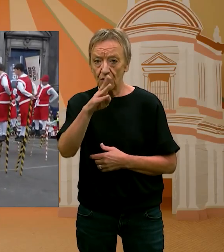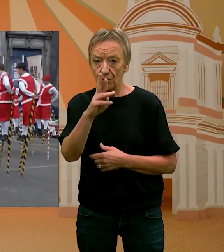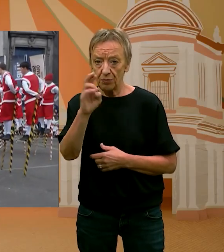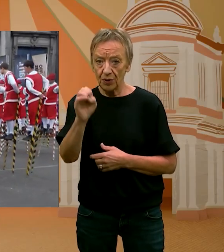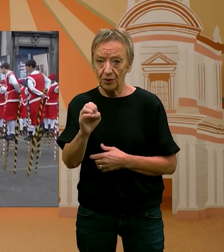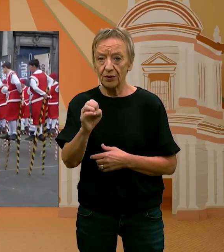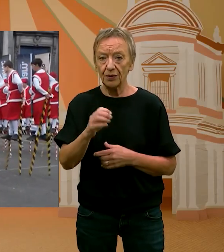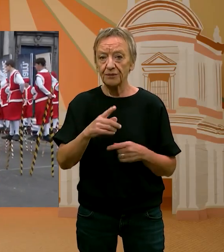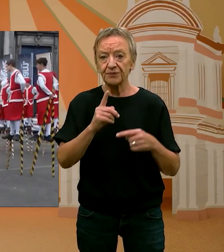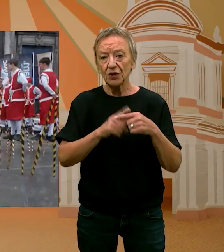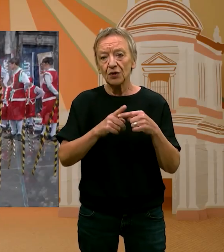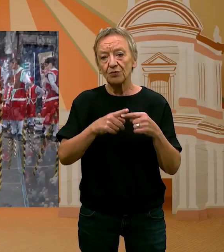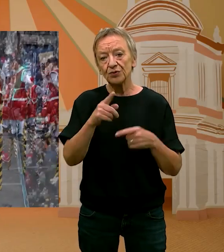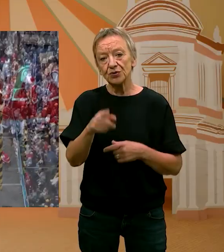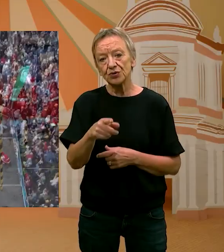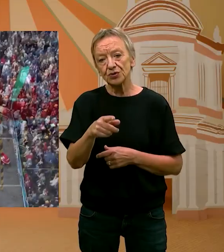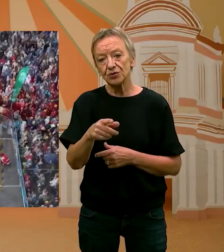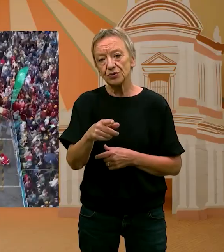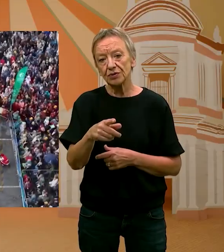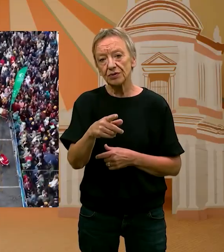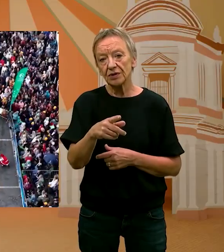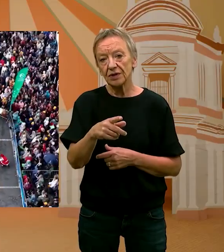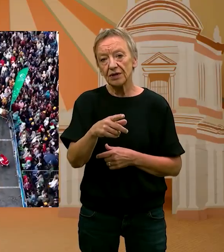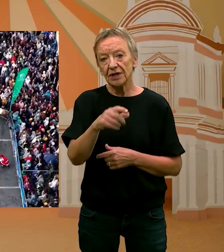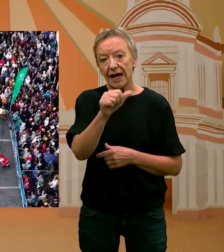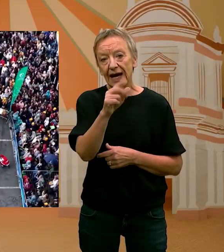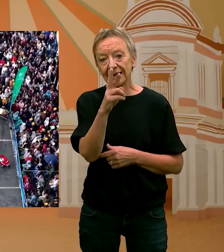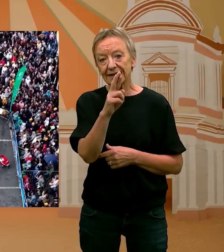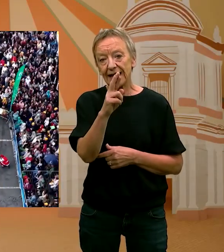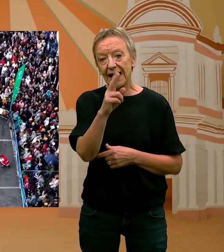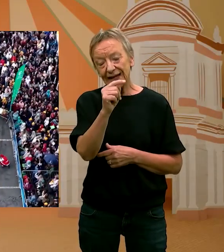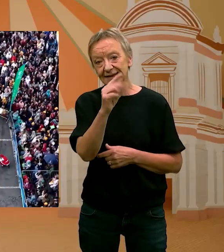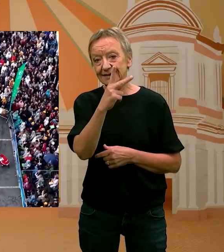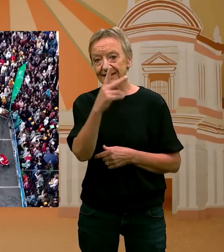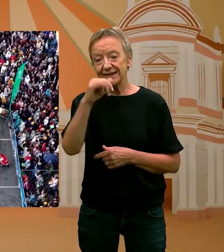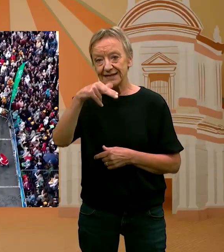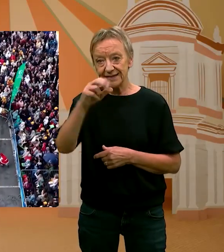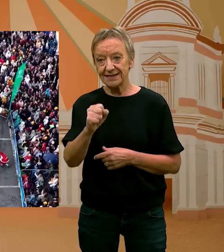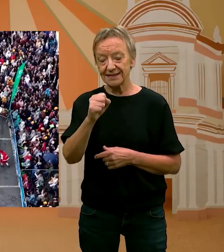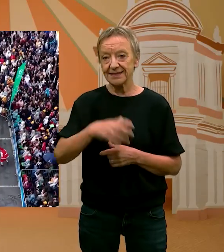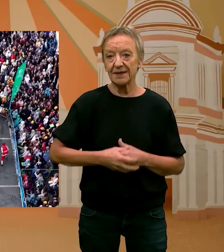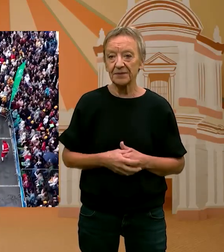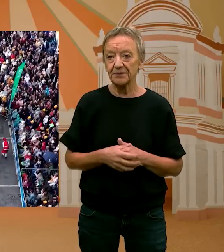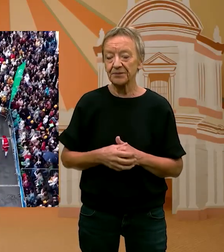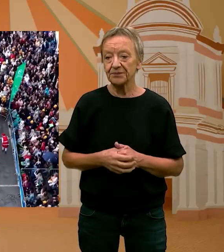à fait, c'est suivi par William Donneux qui est un nouveau mais très prometteur mélan, et Thierry qui est tombé juste avant,